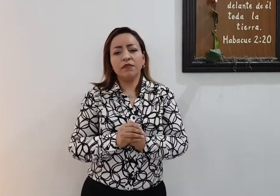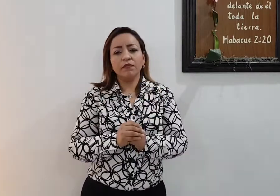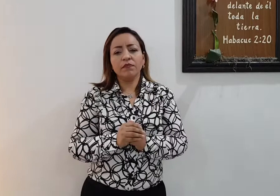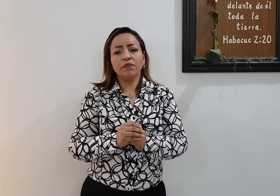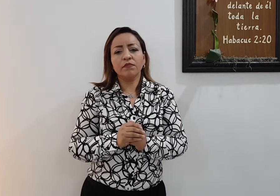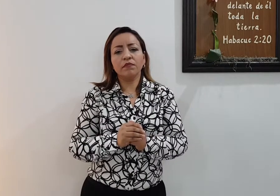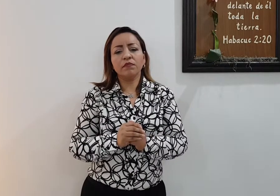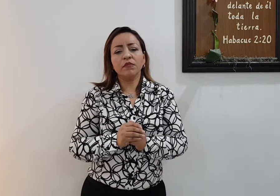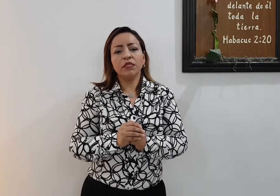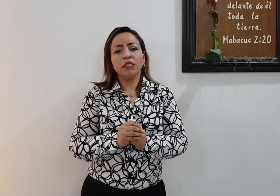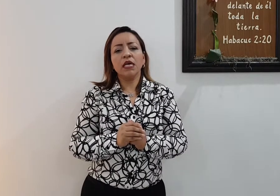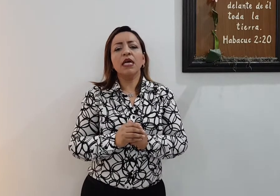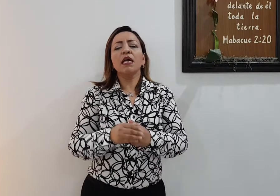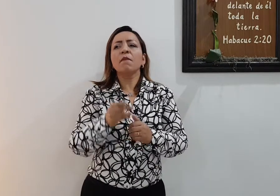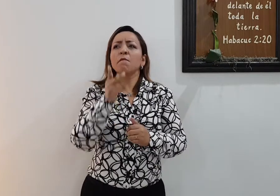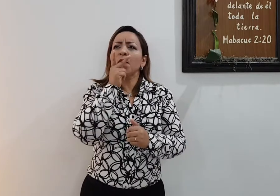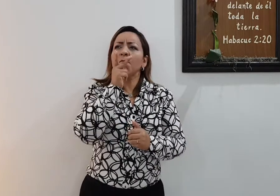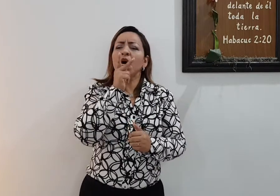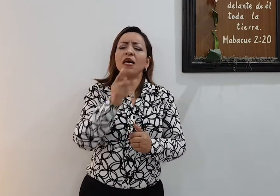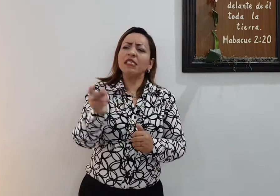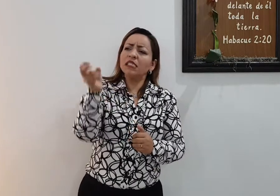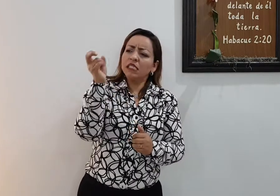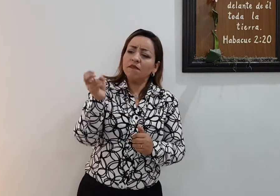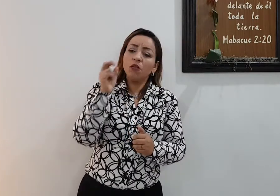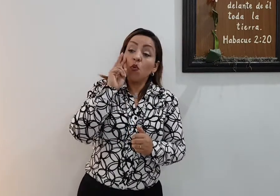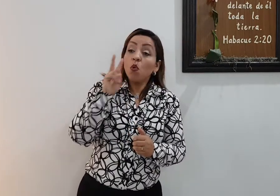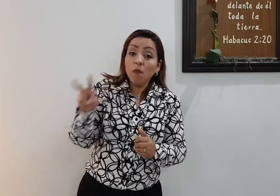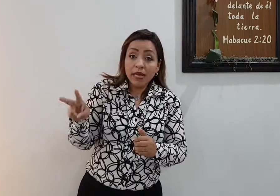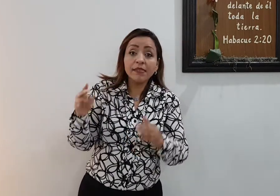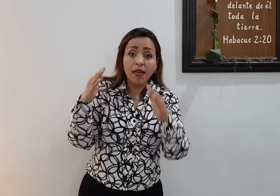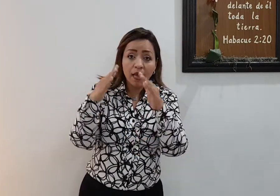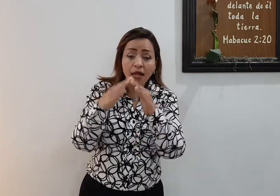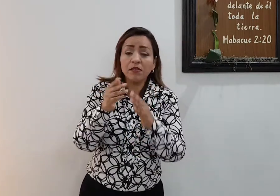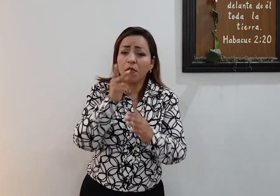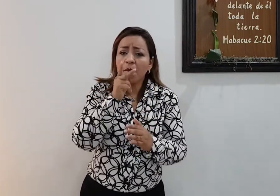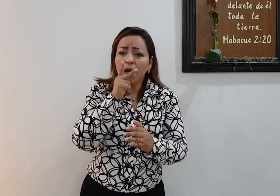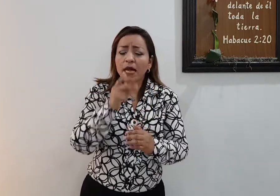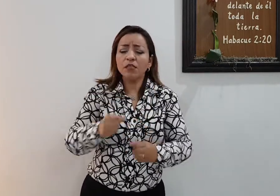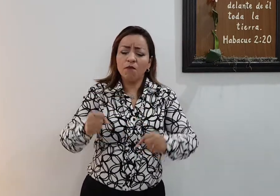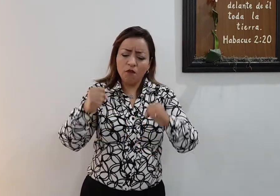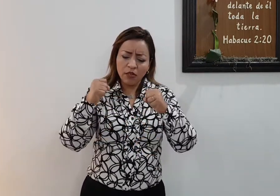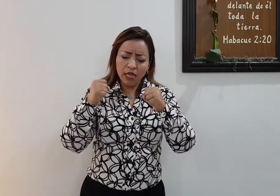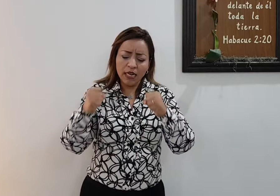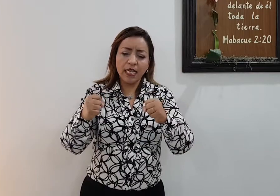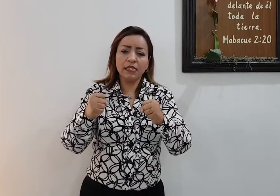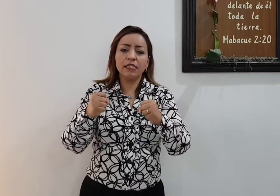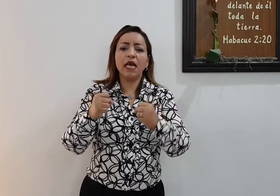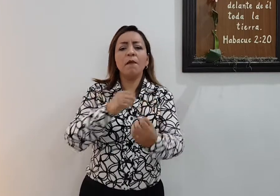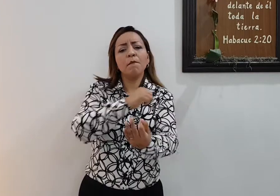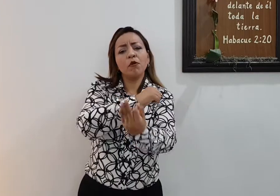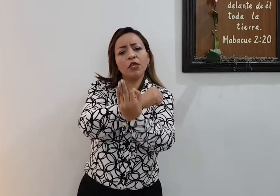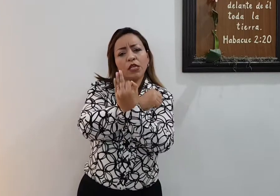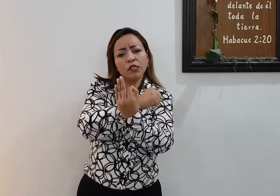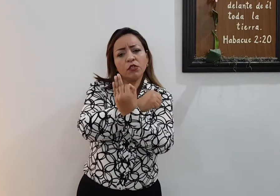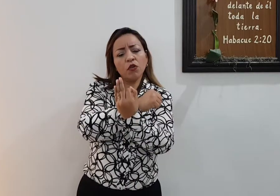fortaleza, es símbolo de amor, es símbolo de ternura. Eso es la figura paterna y tiene